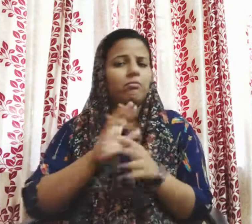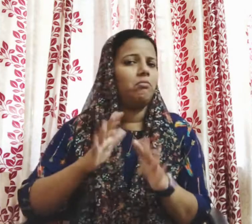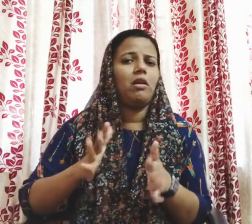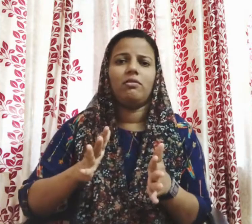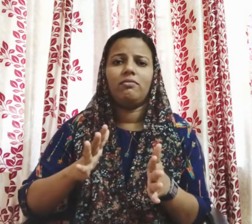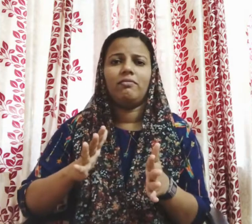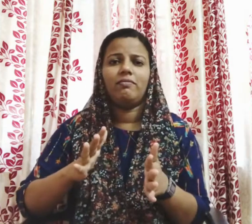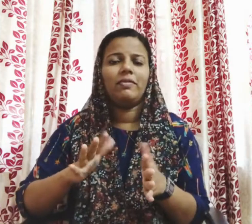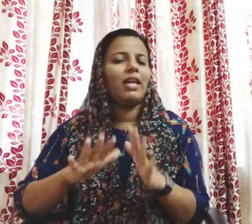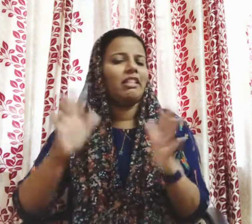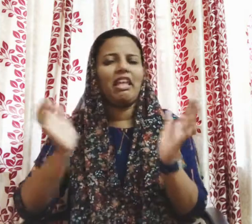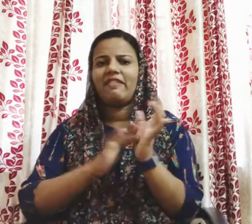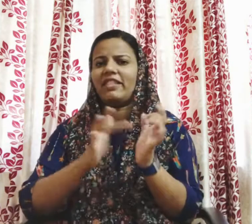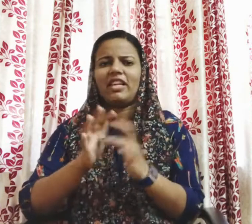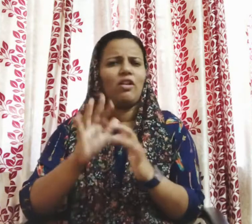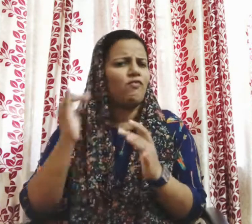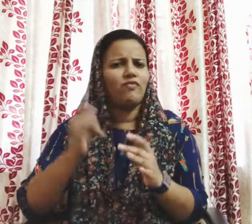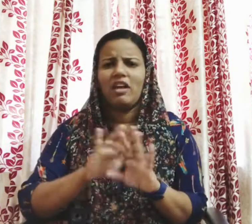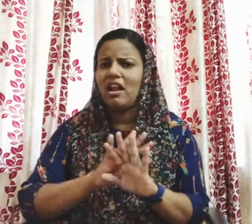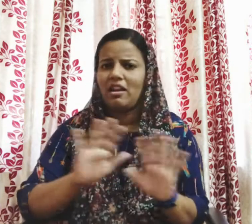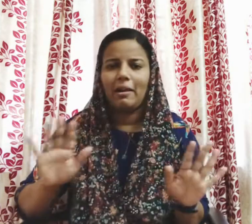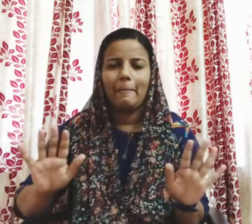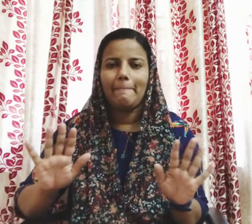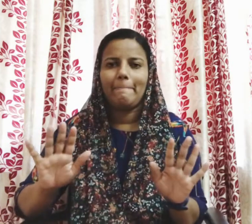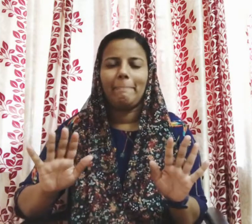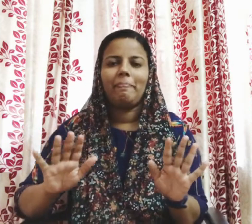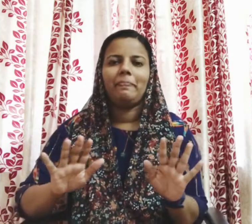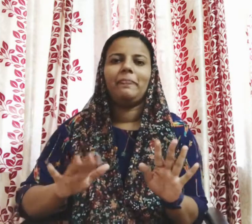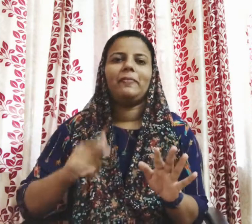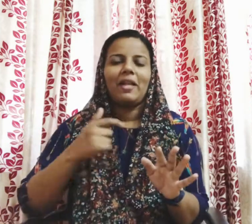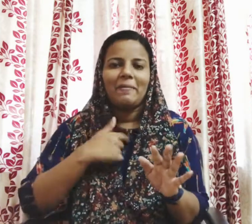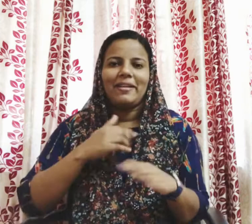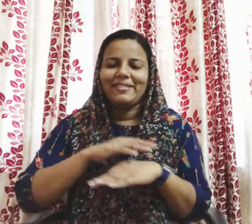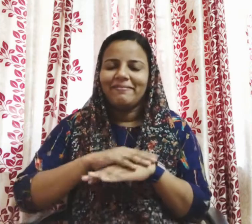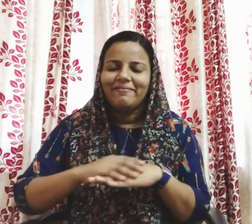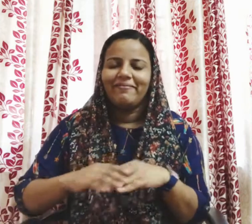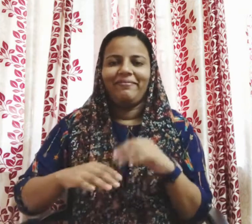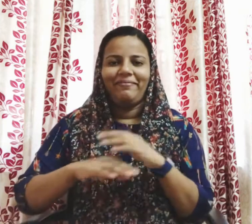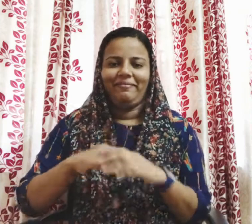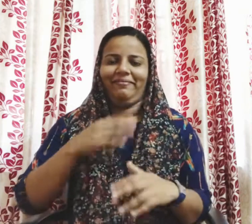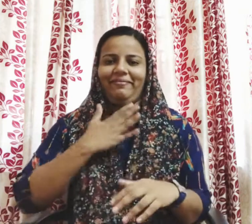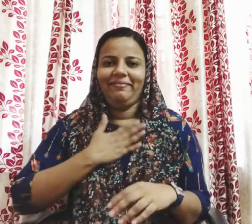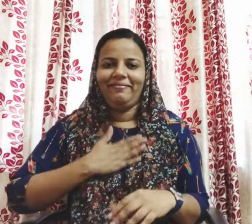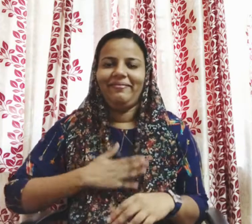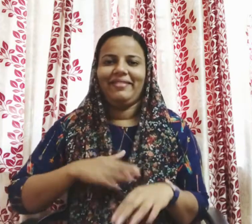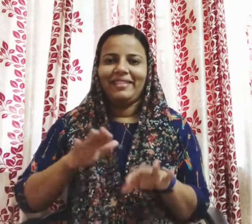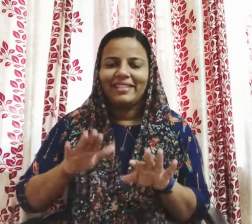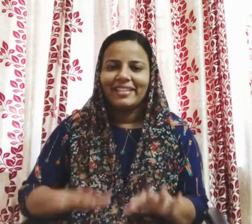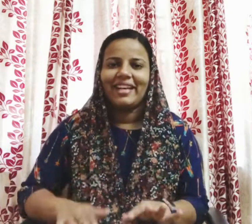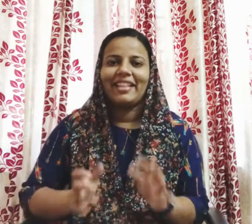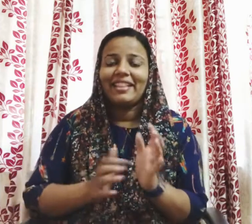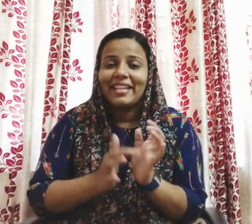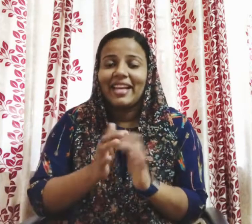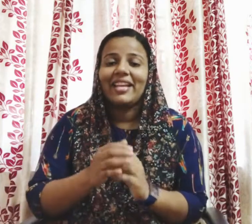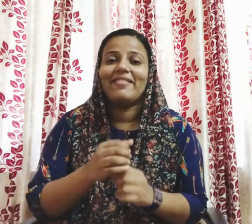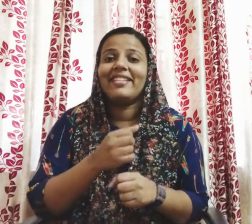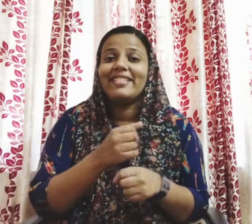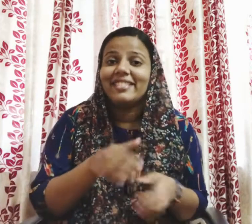സ്നേഹത്തിൽ കിടന്ന് അധ്വാനിക്കരുത്. അതൊന്നും ദൈവീത്തിൽ നിന്നുള്ളതല്ല. അപ്പം സ്വസ്ഥതയായിട്ടിരിക്കുവാൻ, ദൈവസന്നിധി റെസ്റ്റ്